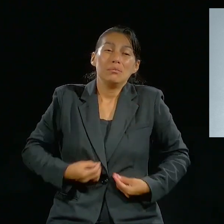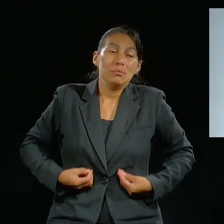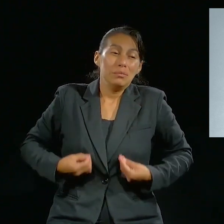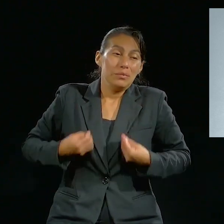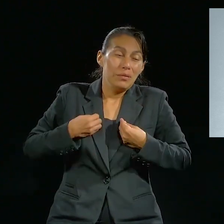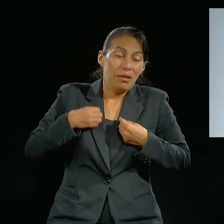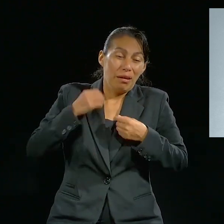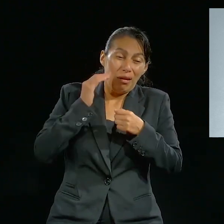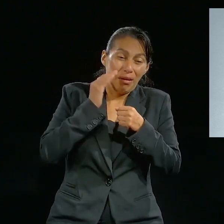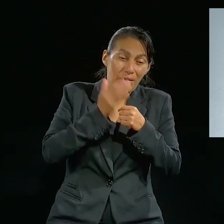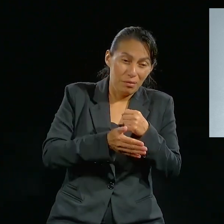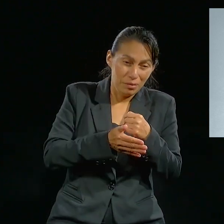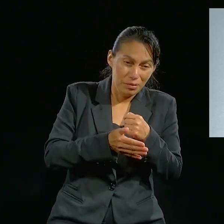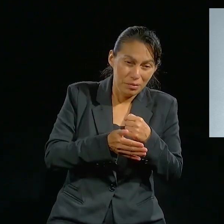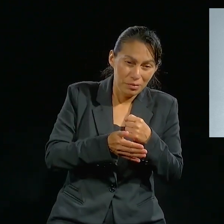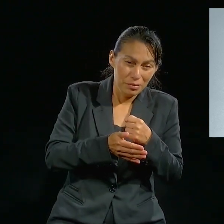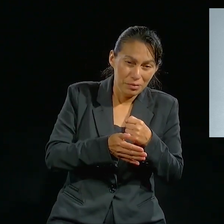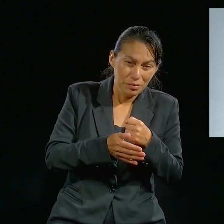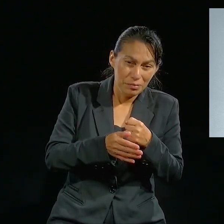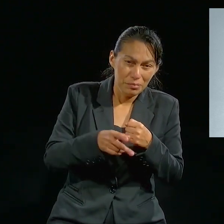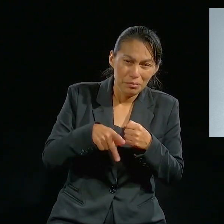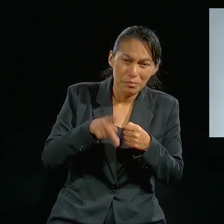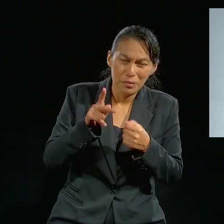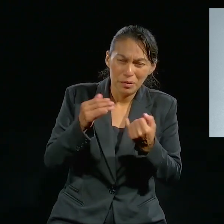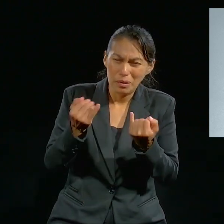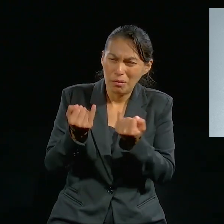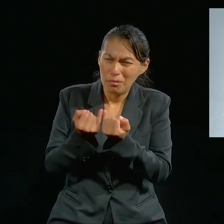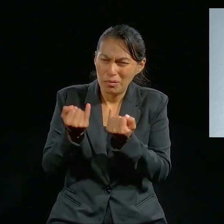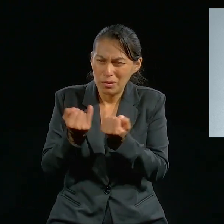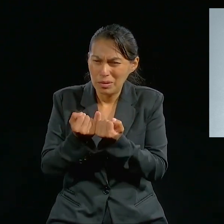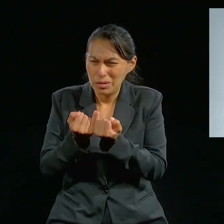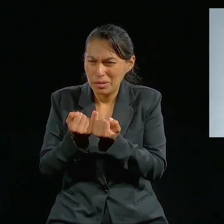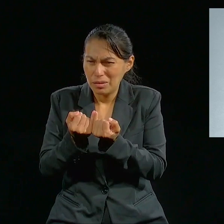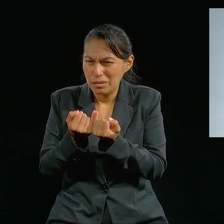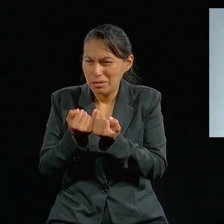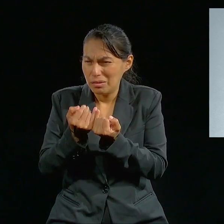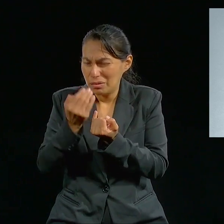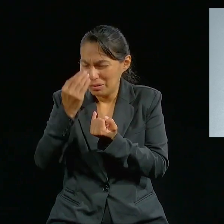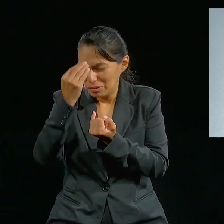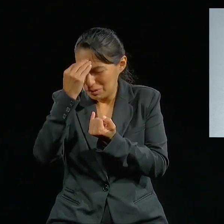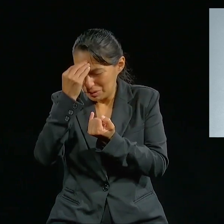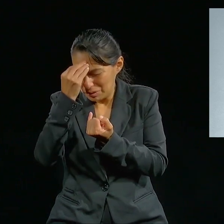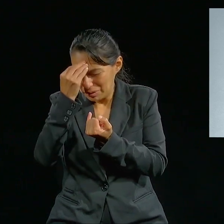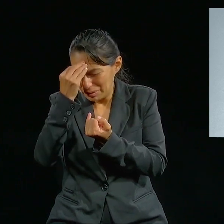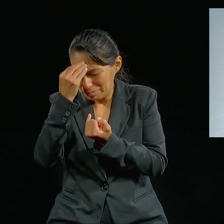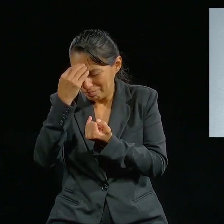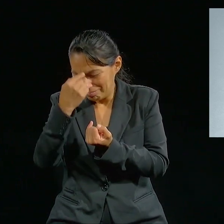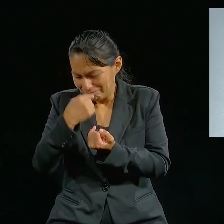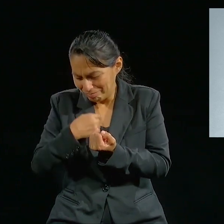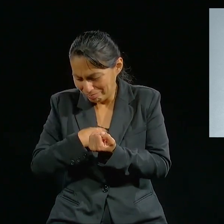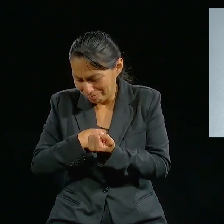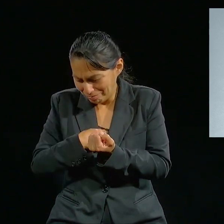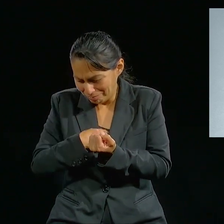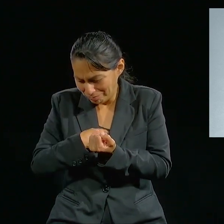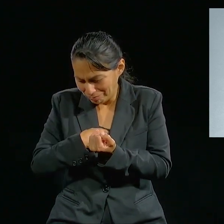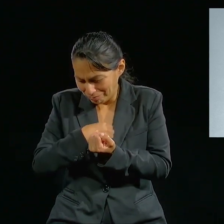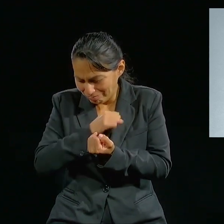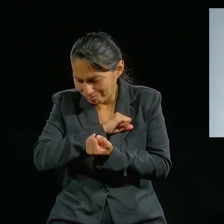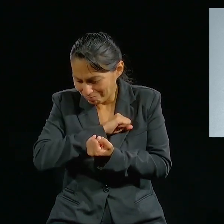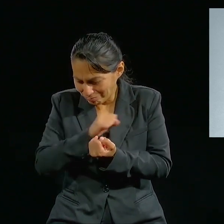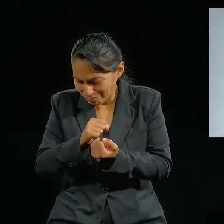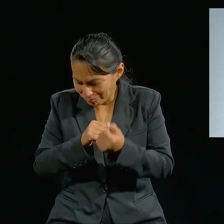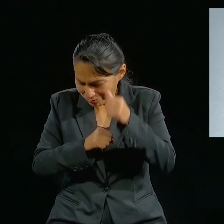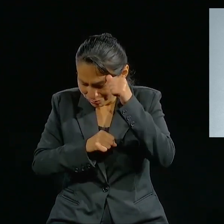pero también uno conoce y sabe que uno es humano y los errores que ha